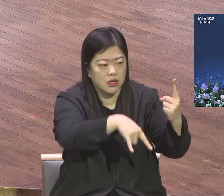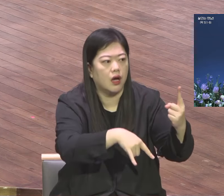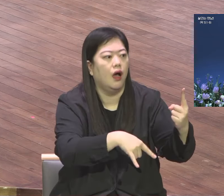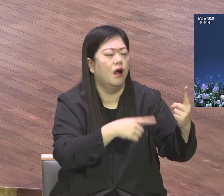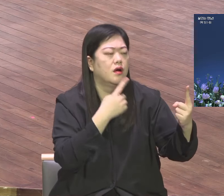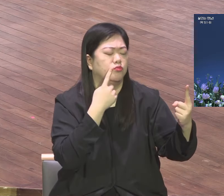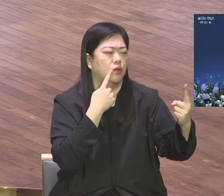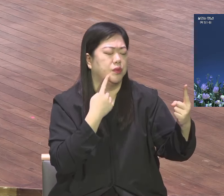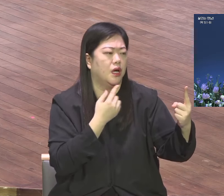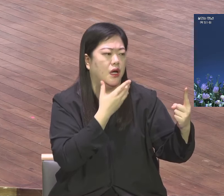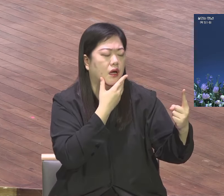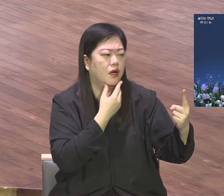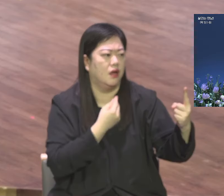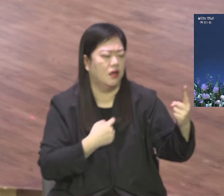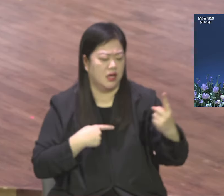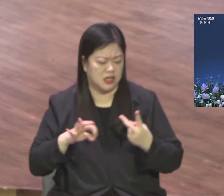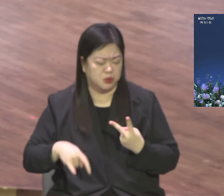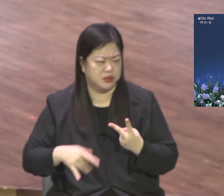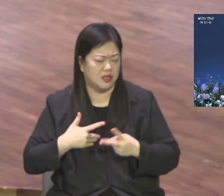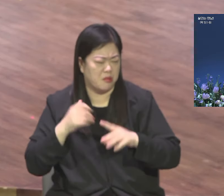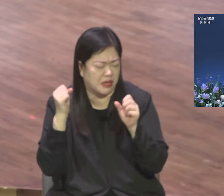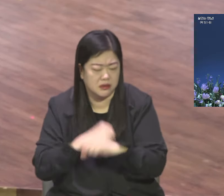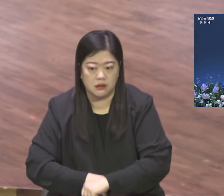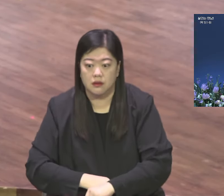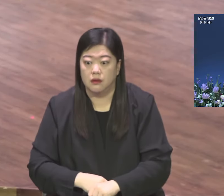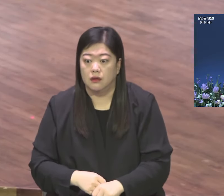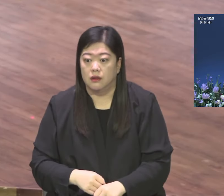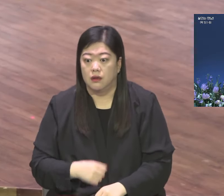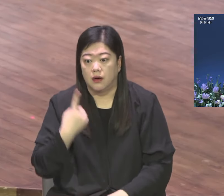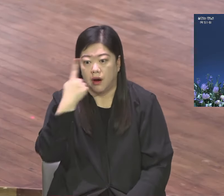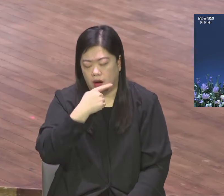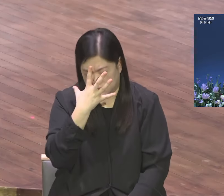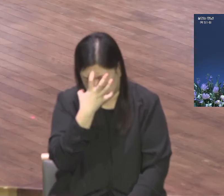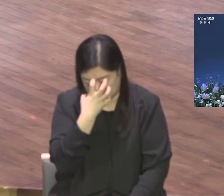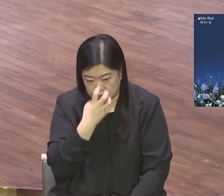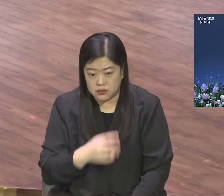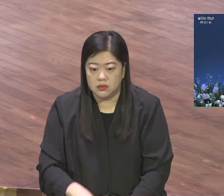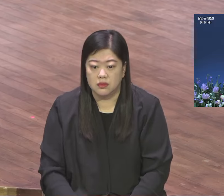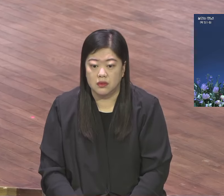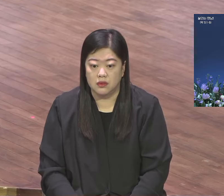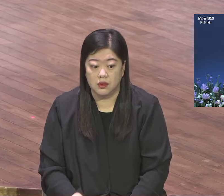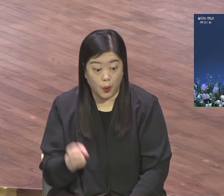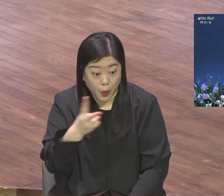쉽게 설명하면 지나친 경쟁으로 인해 가지고 100점